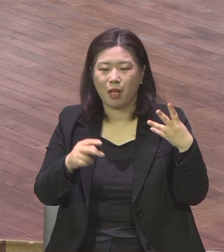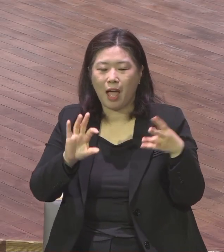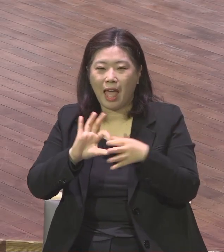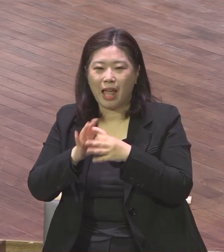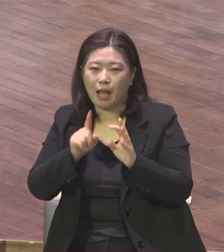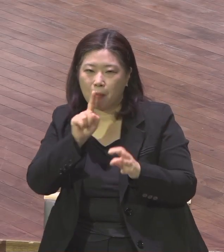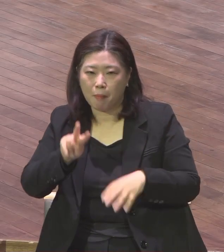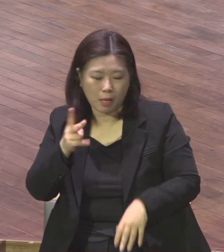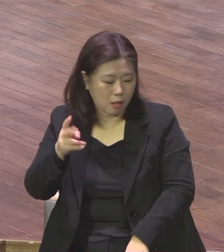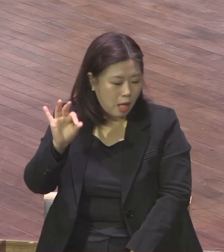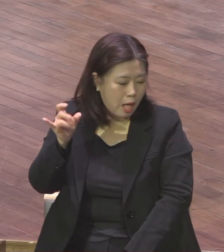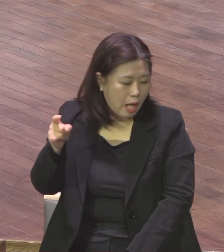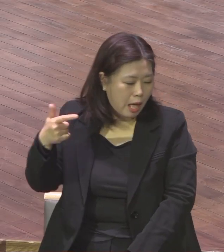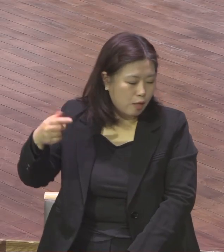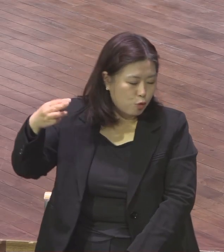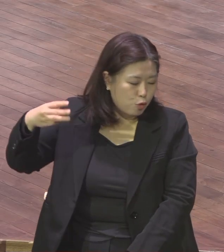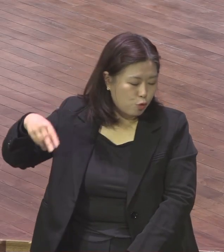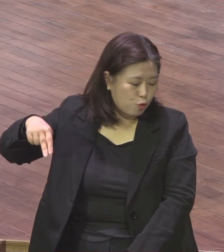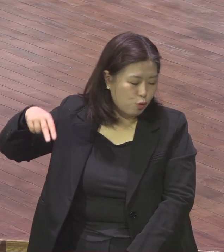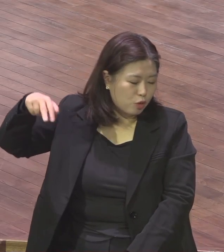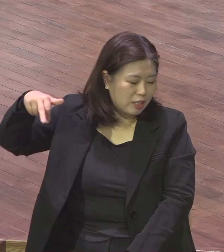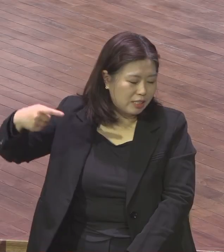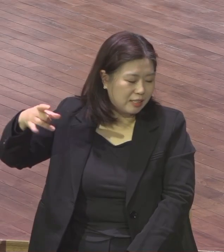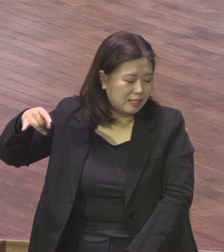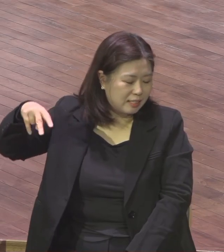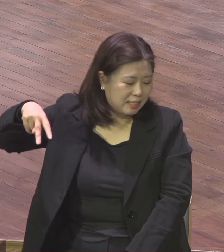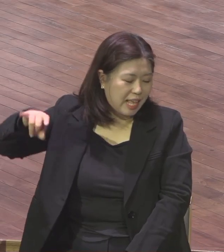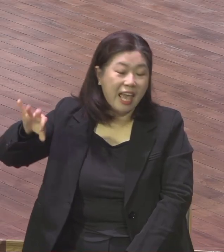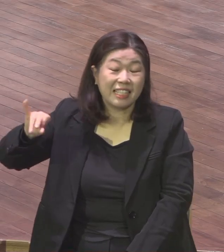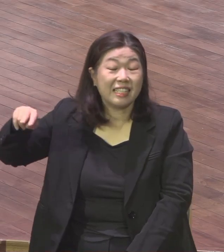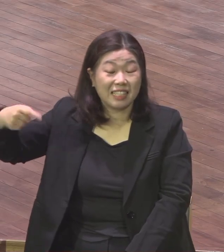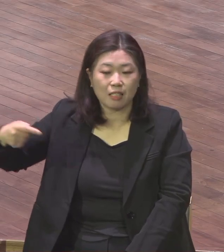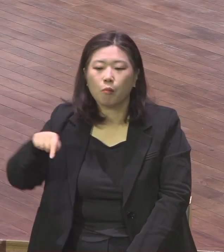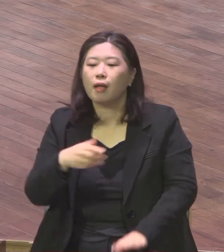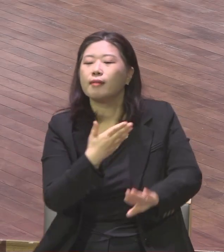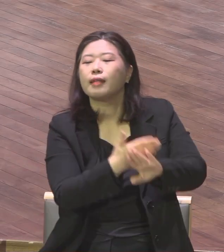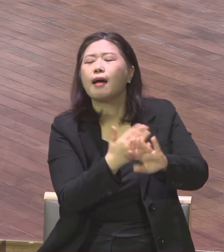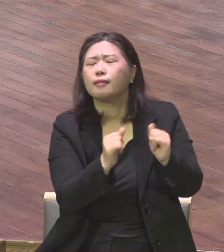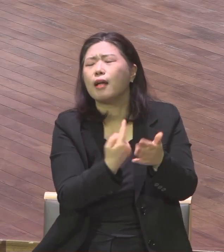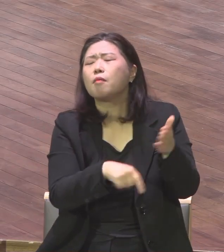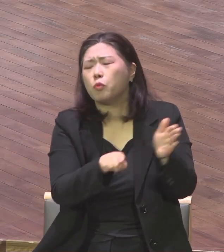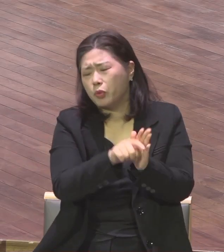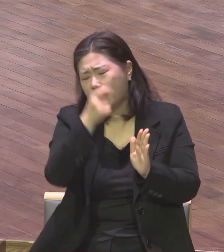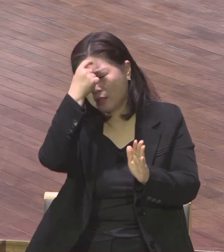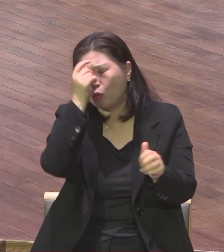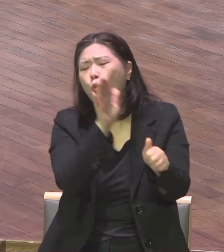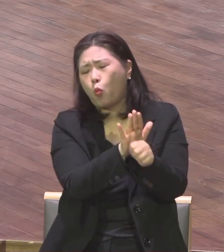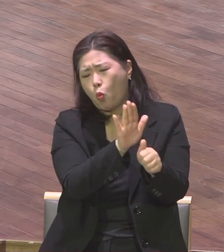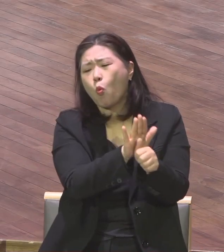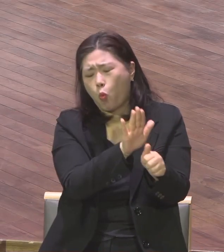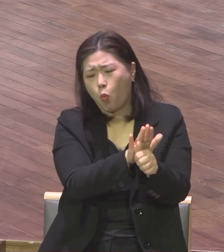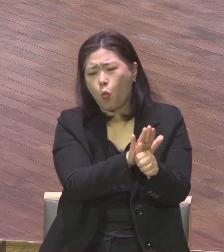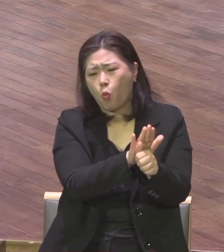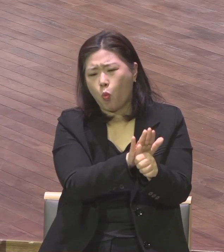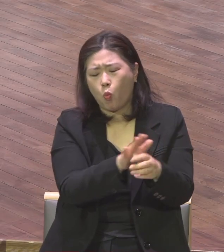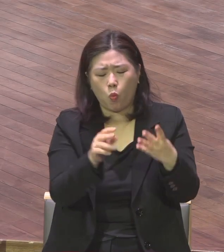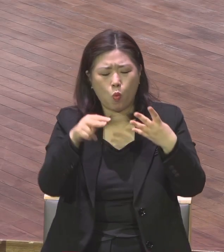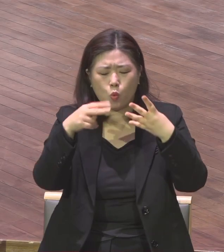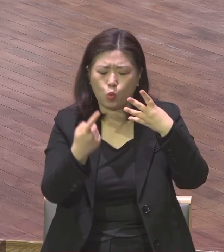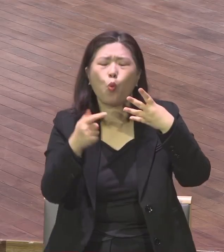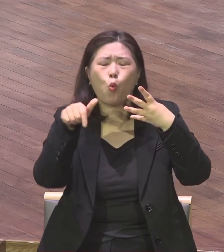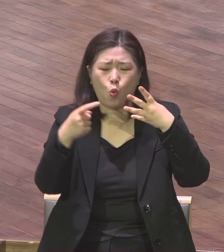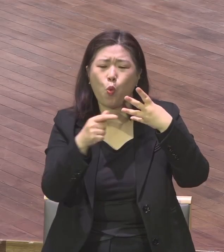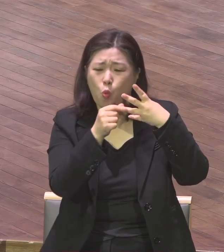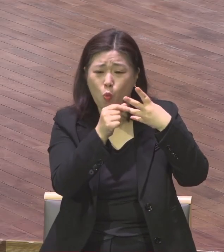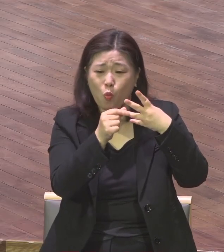엔티쿠세이스란 말은 다른 사람을 위한 중보기도, 다른 사람을 위한 중보기도. 마지막으로